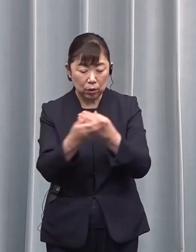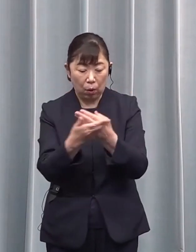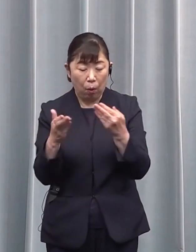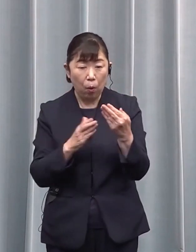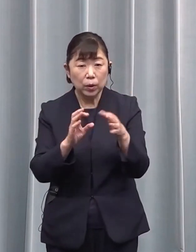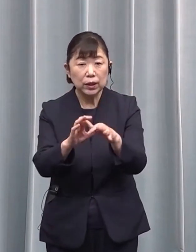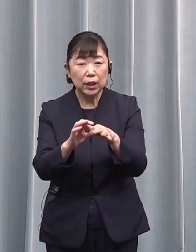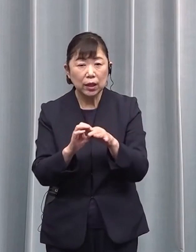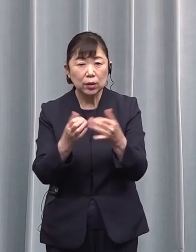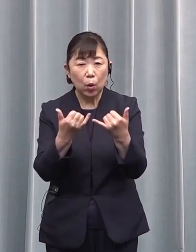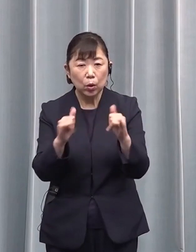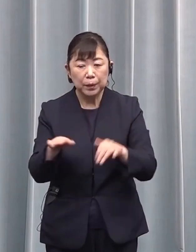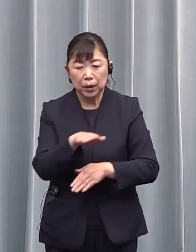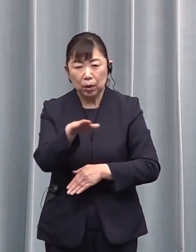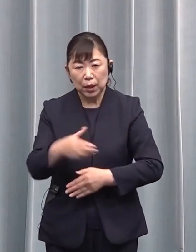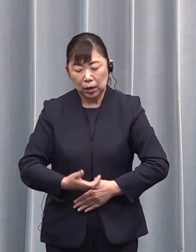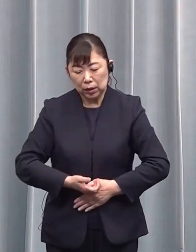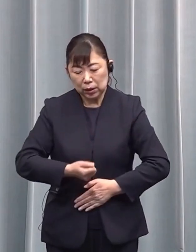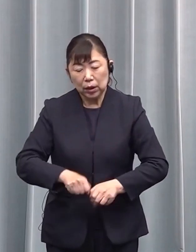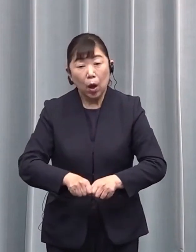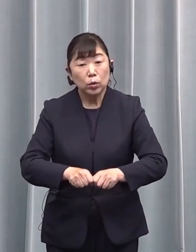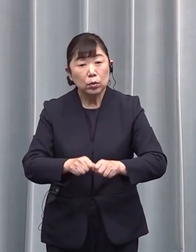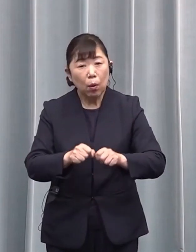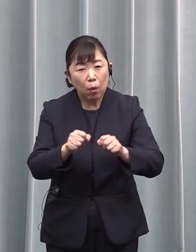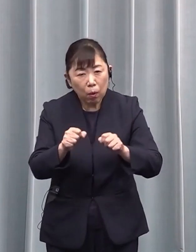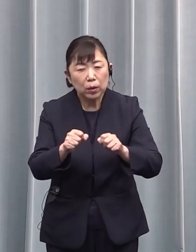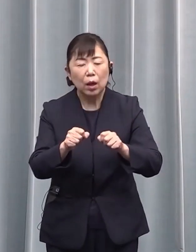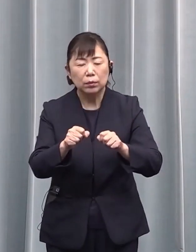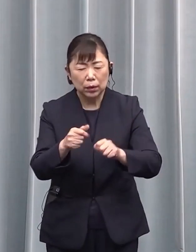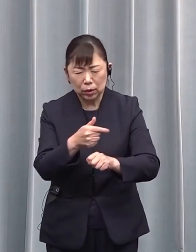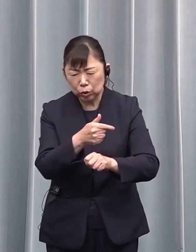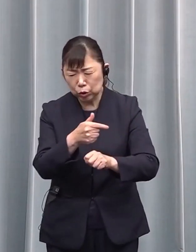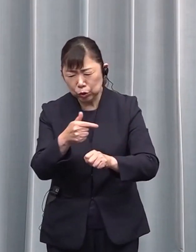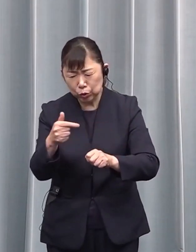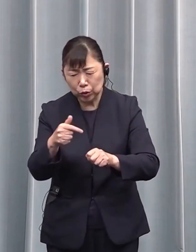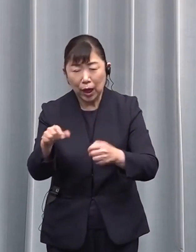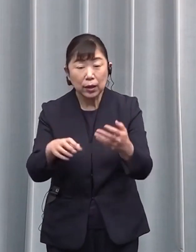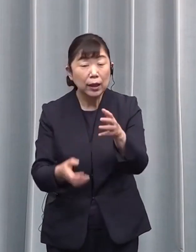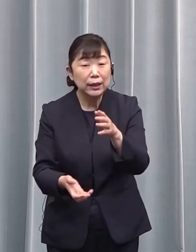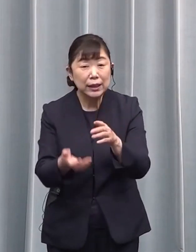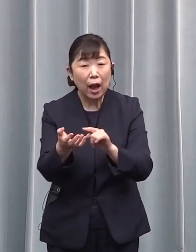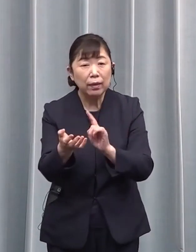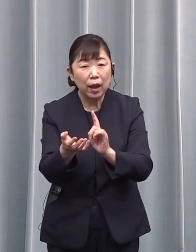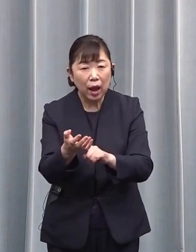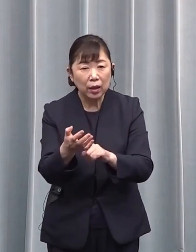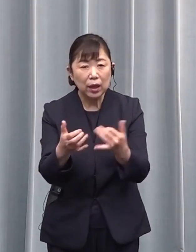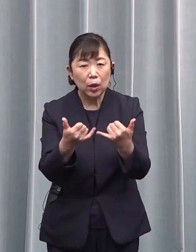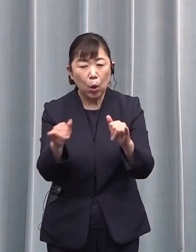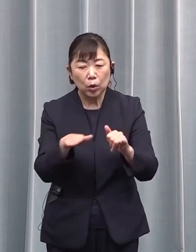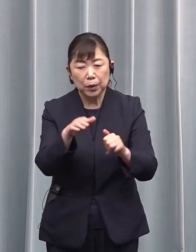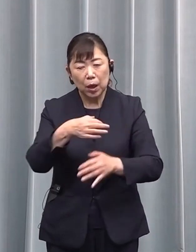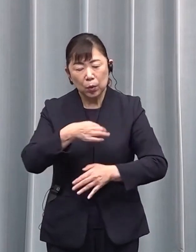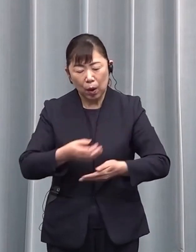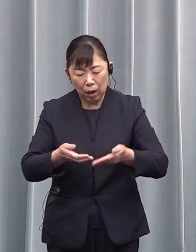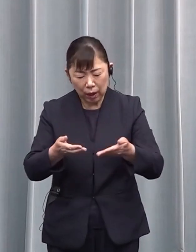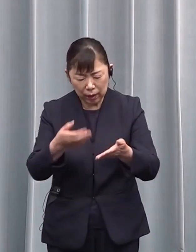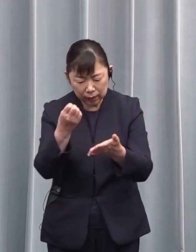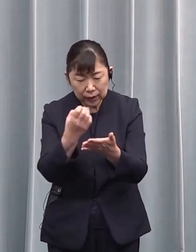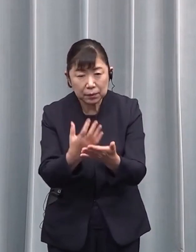する国民の皆様の信頼を損なう重大な事案であり、国民の皆様に不安を与えたことについ